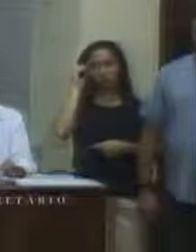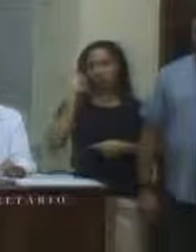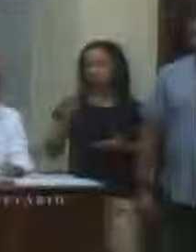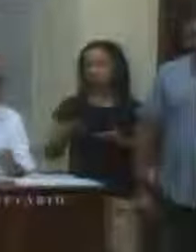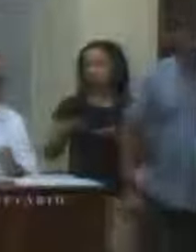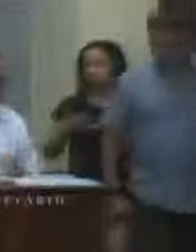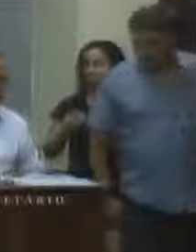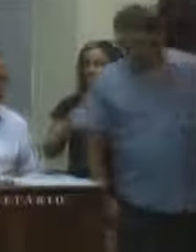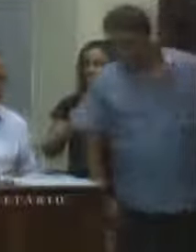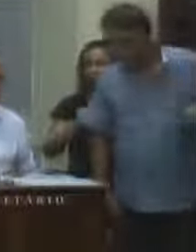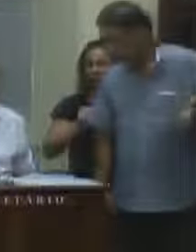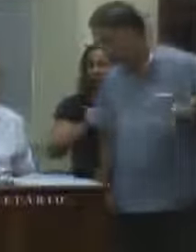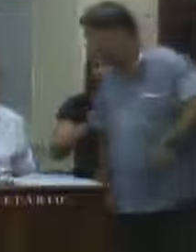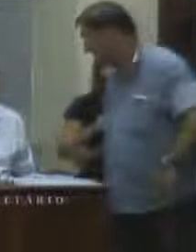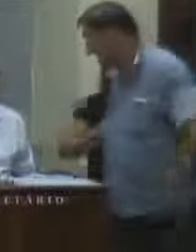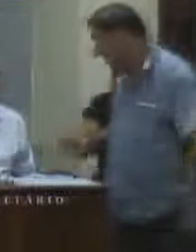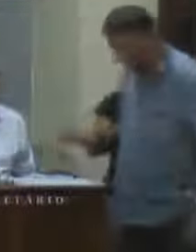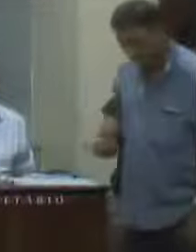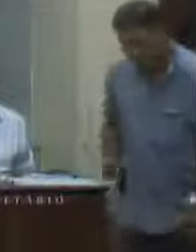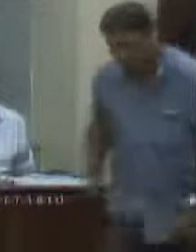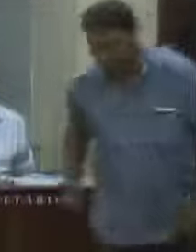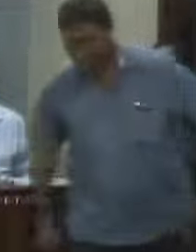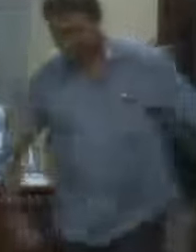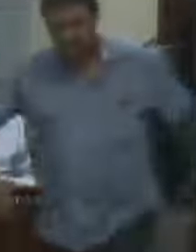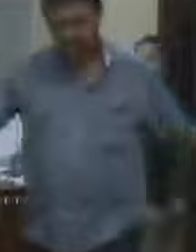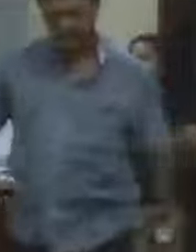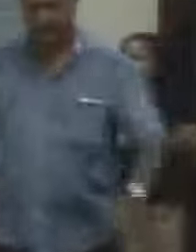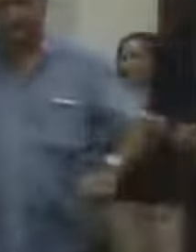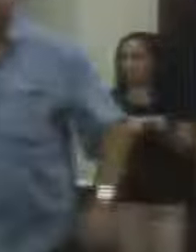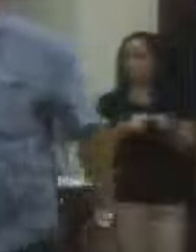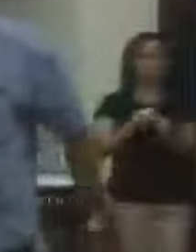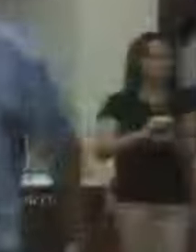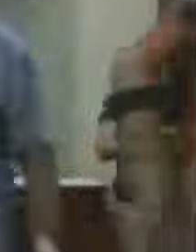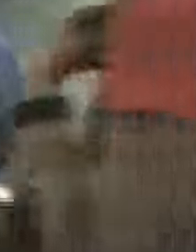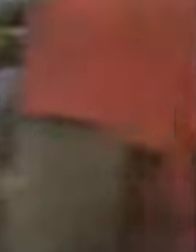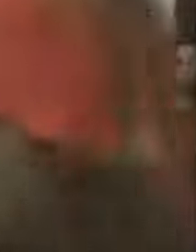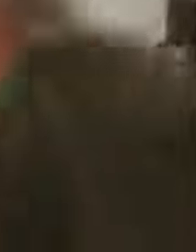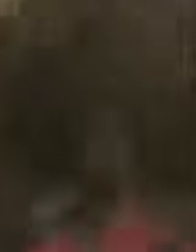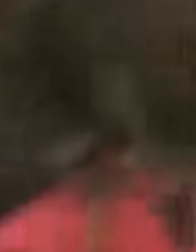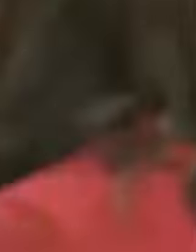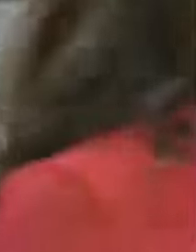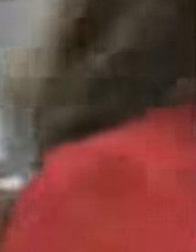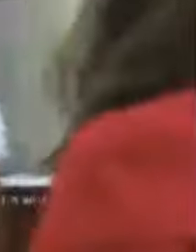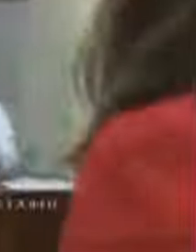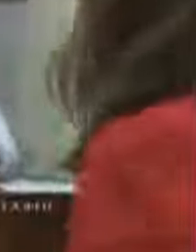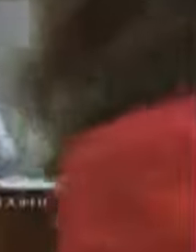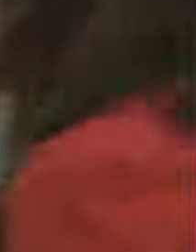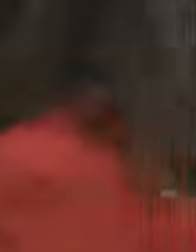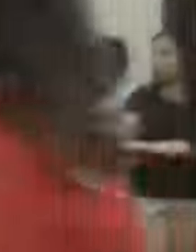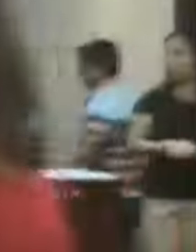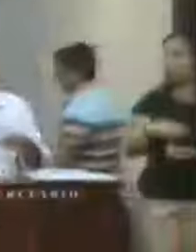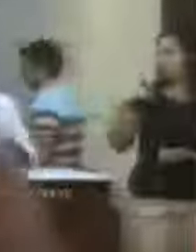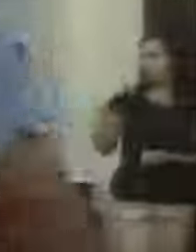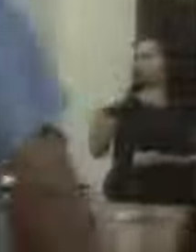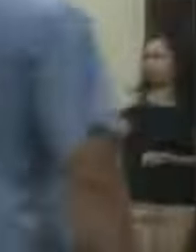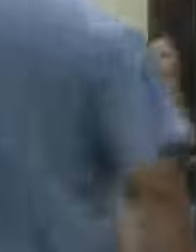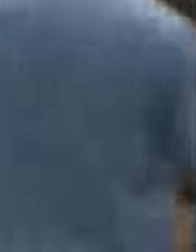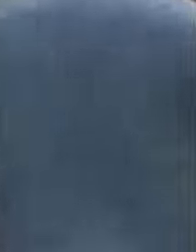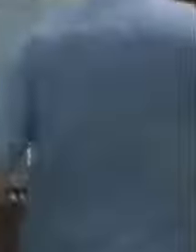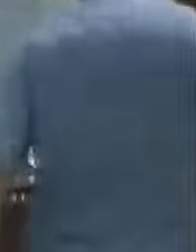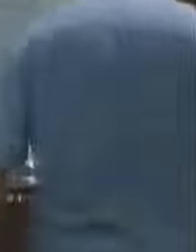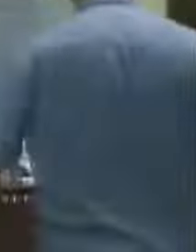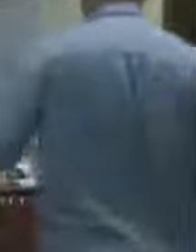Agora vamos fazer uso da tribuna dos senhores vereadores. Vereador professor